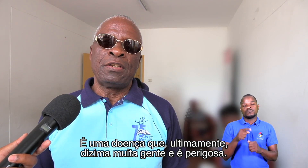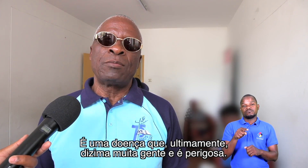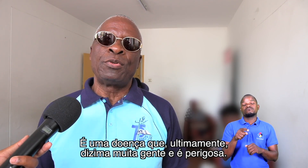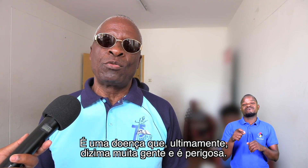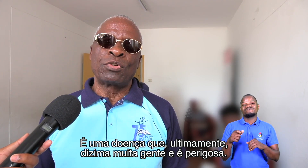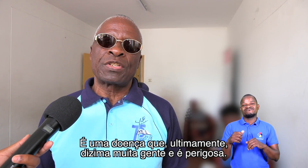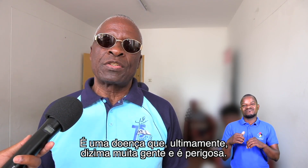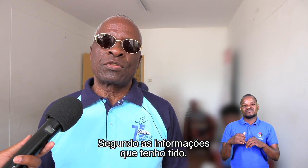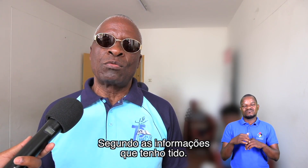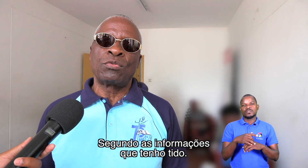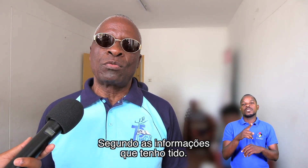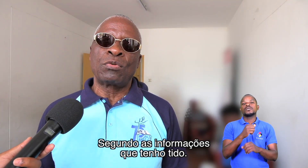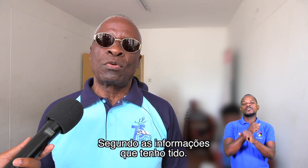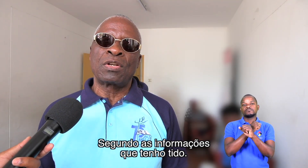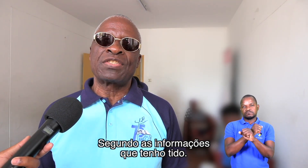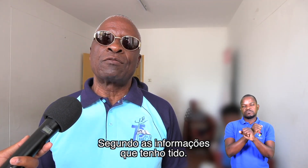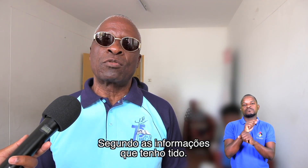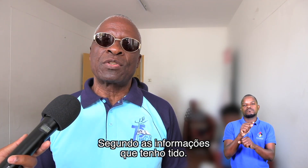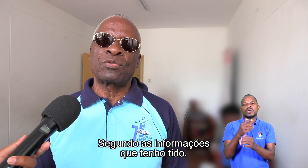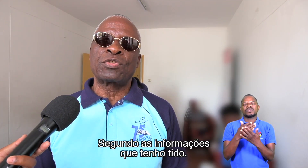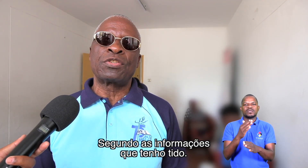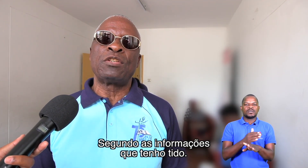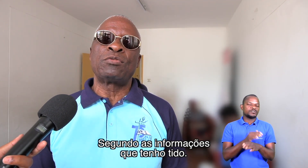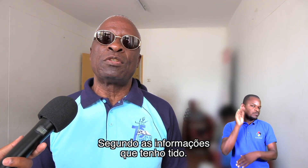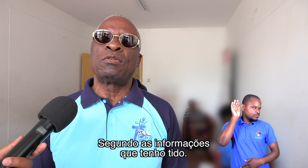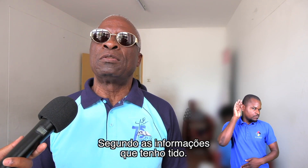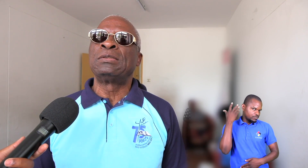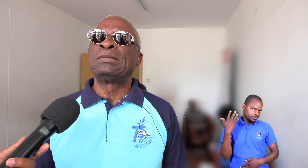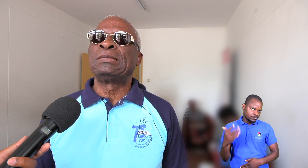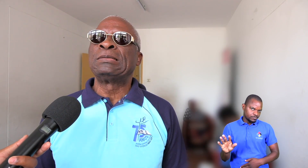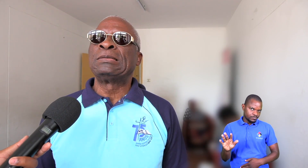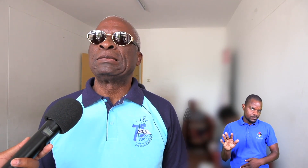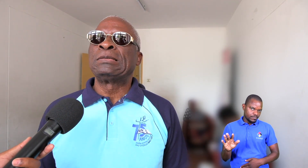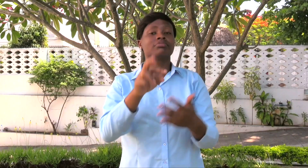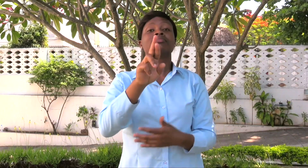e é perigosa, segundo as informações que tenho tido.